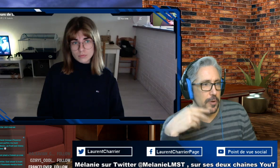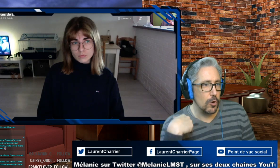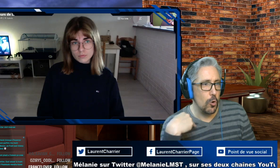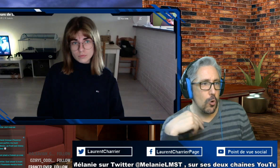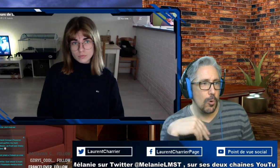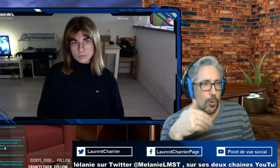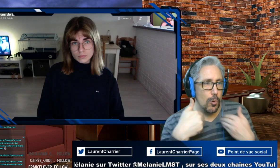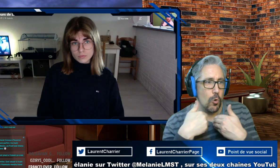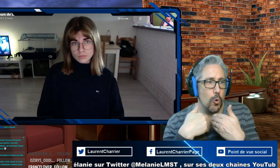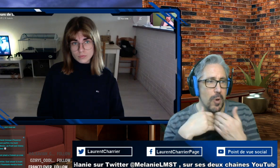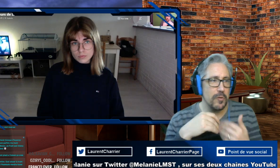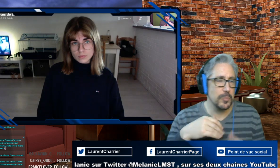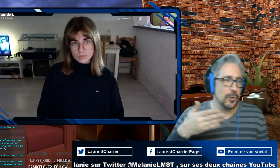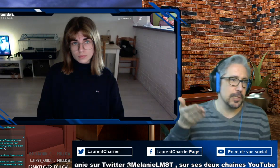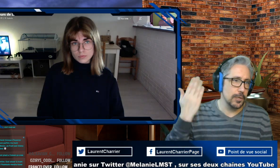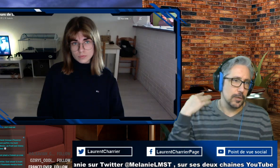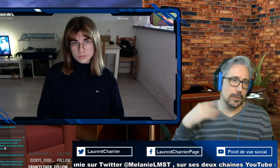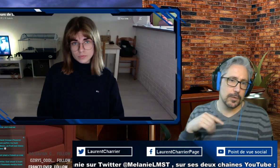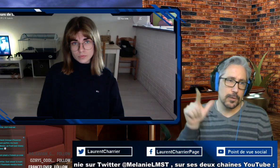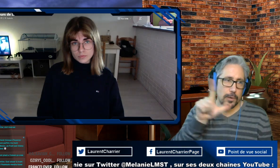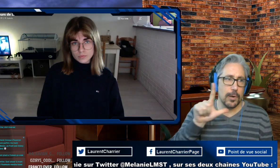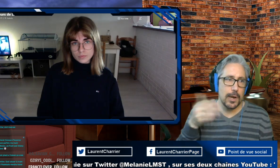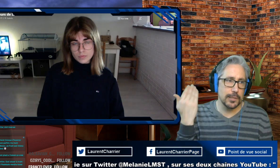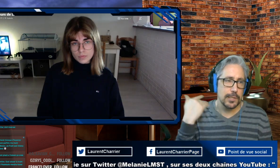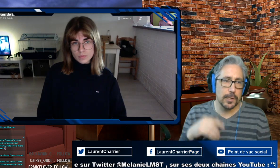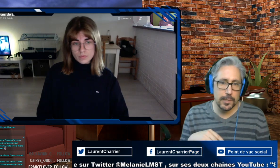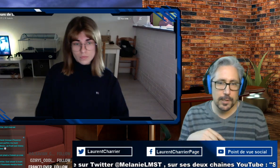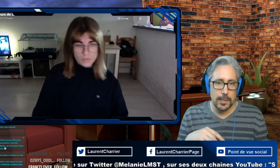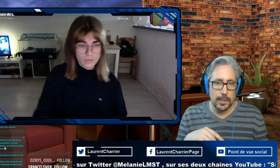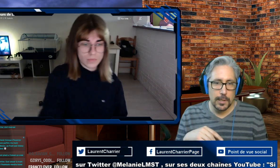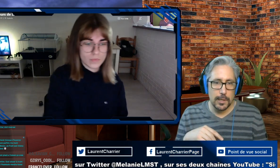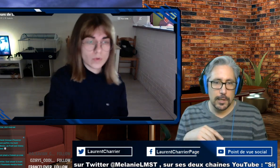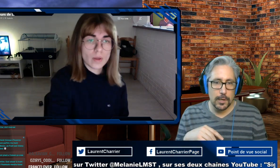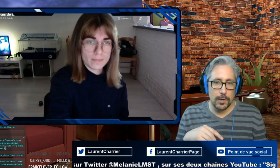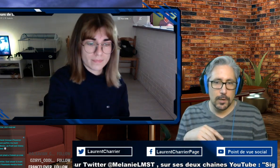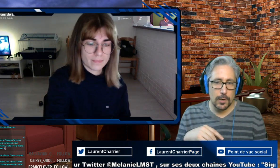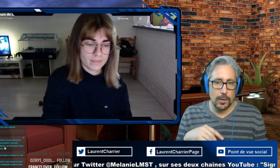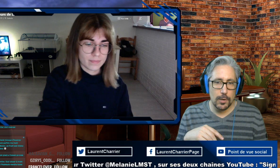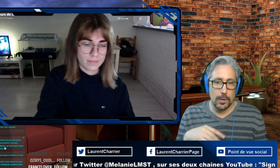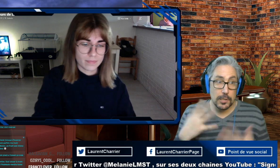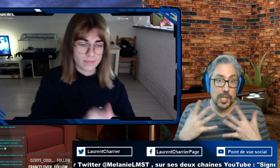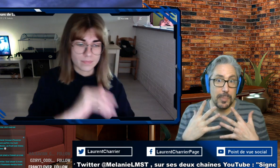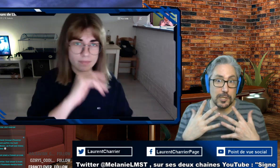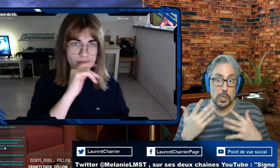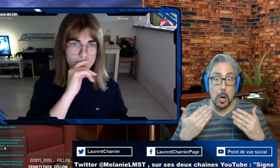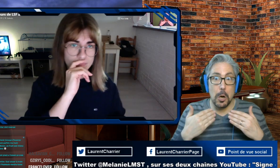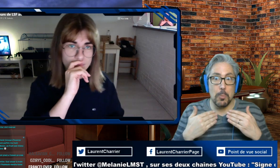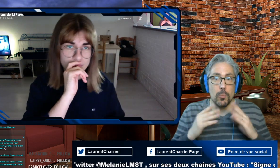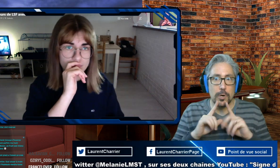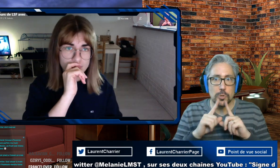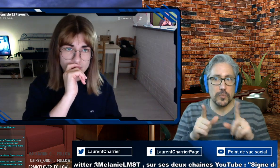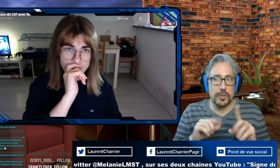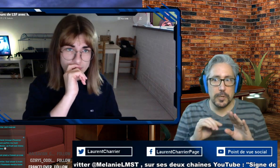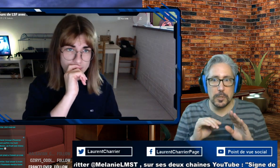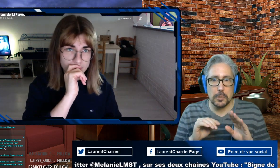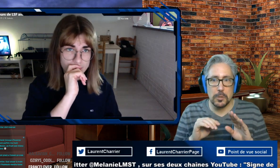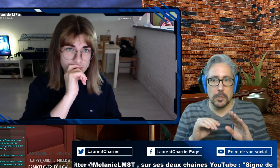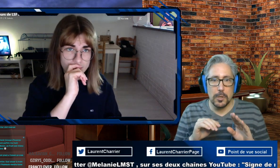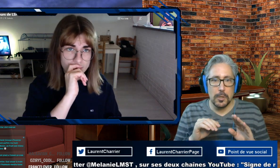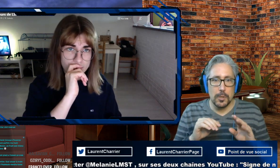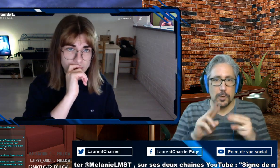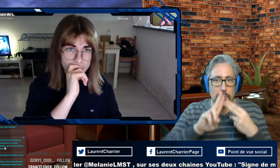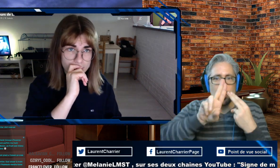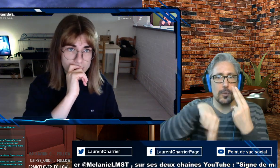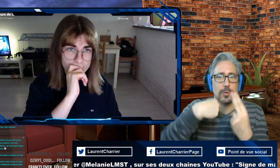Parce qu'on m'avait demandé lundi dernier, et je ne savais pas, j'ai dit, ah, moi,